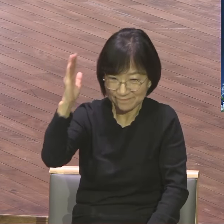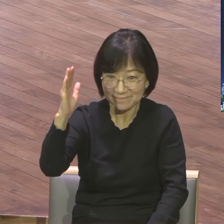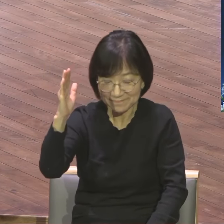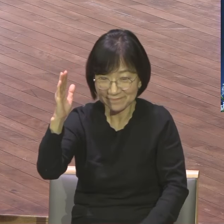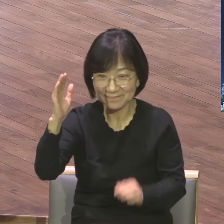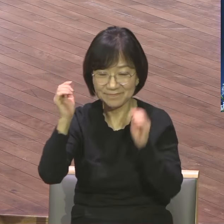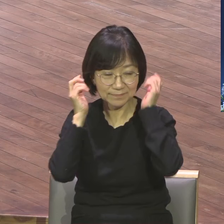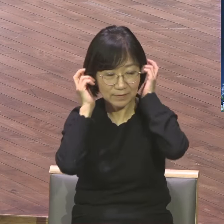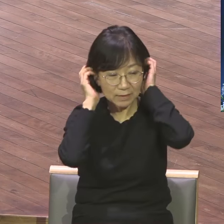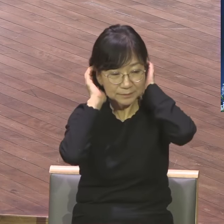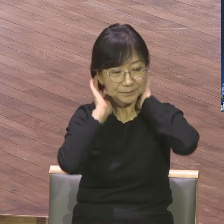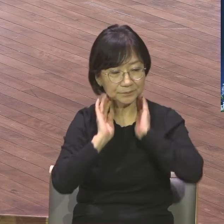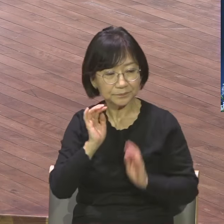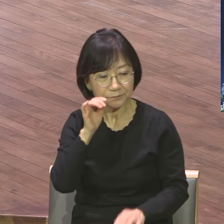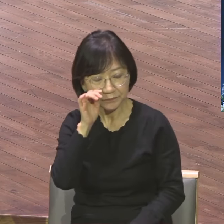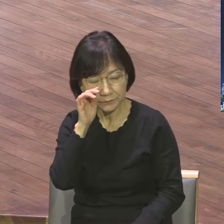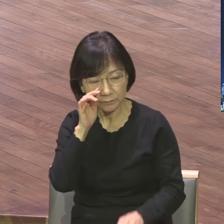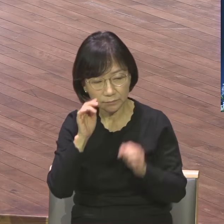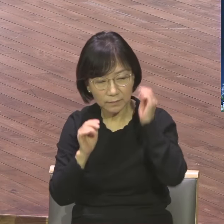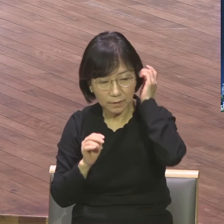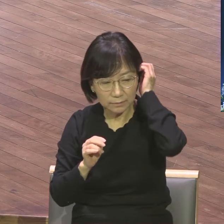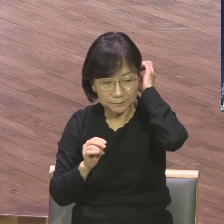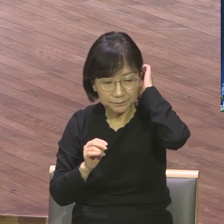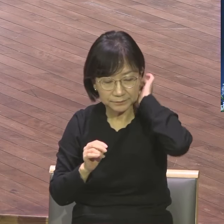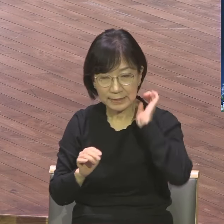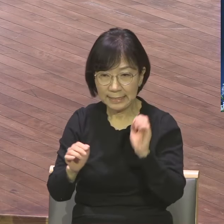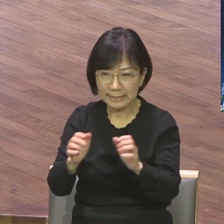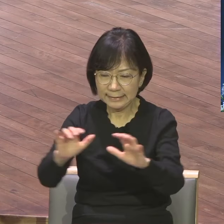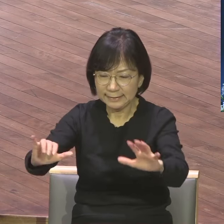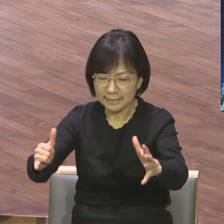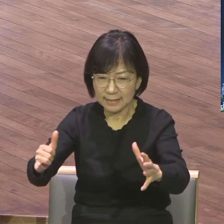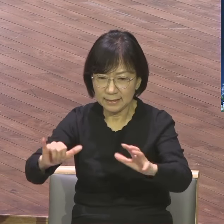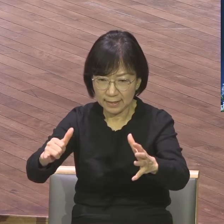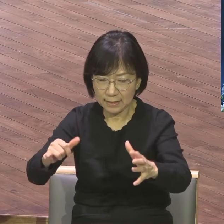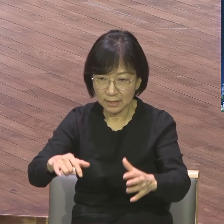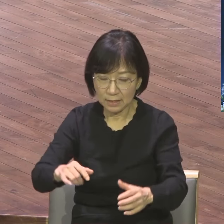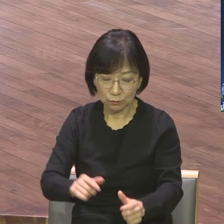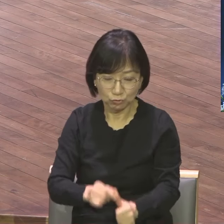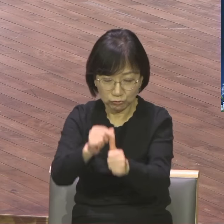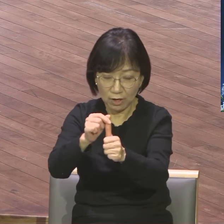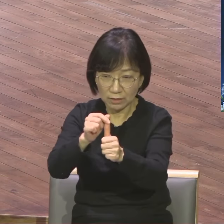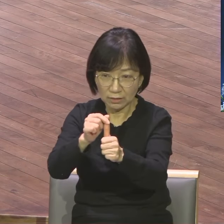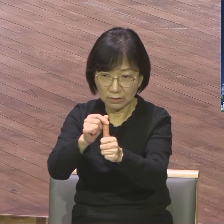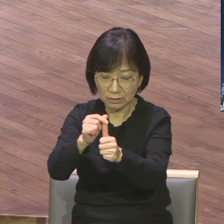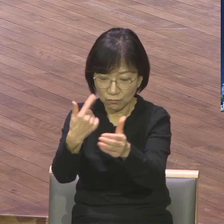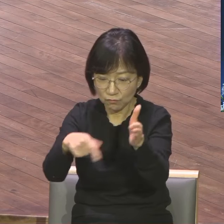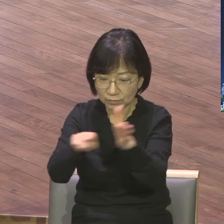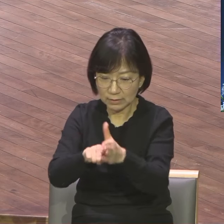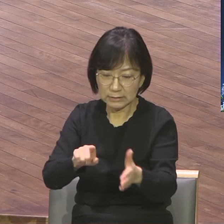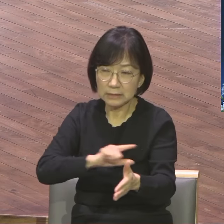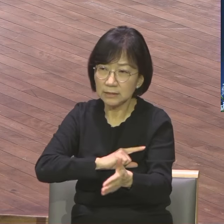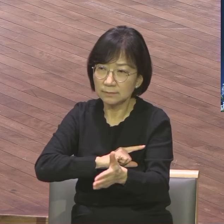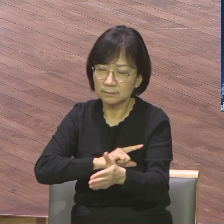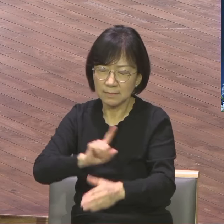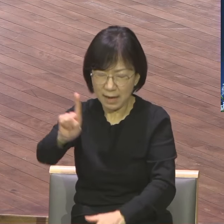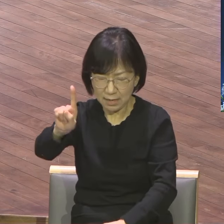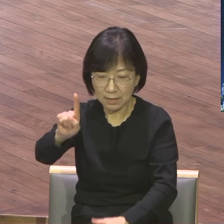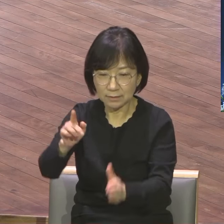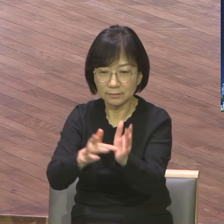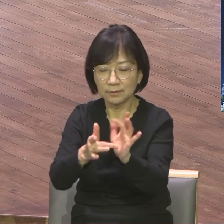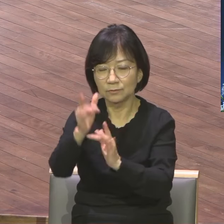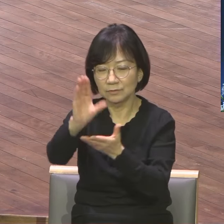그 산헤드린 공회원 앞에서 천하 인간의 구원을 얻을 만한 다른 이름을 주신 일이 없다. 이